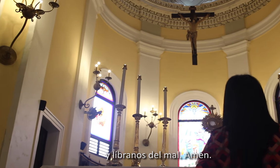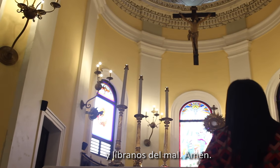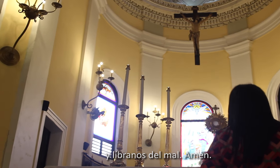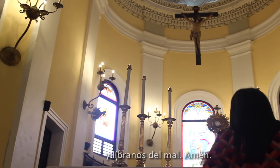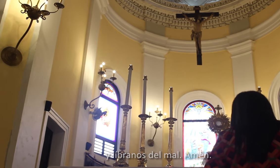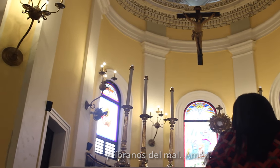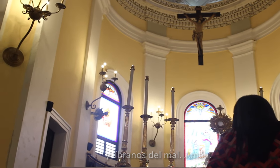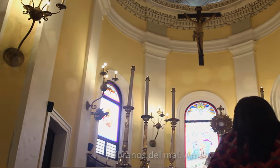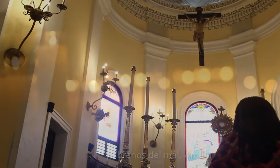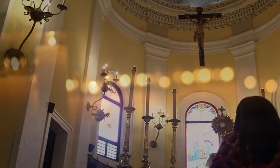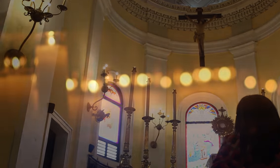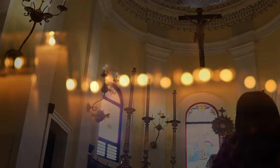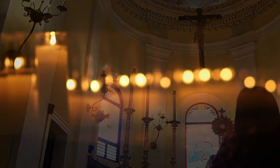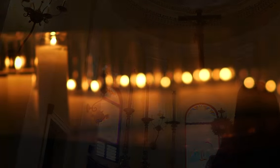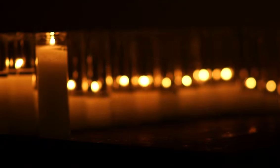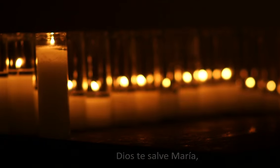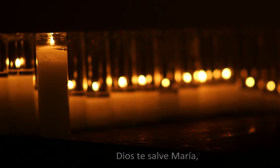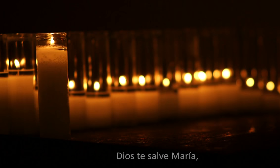Amén.